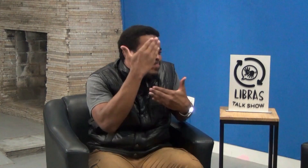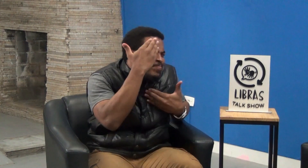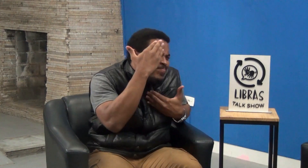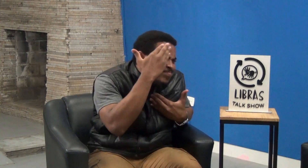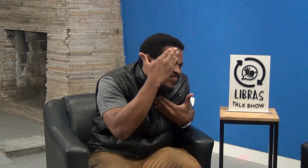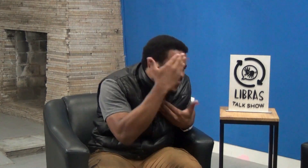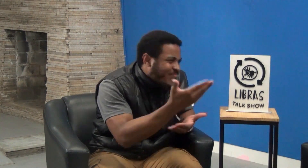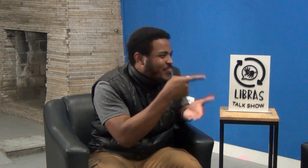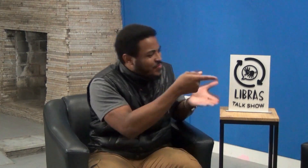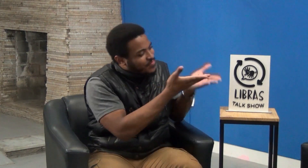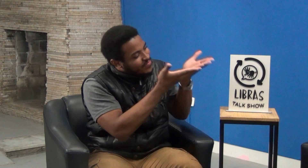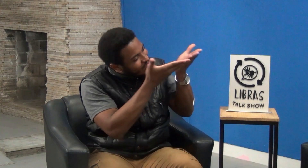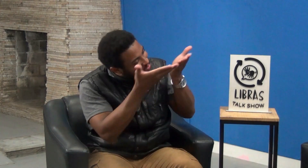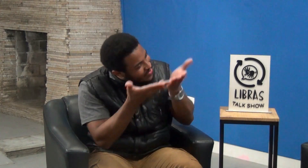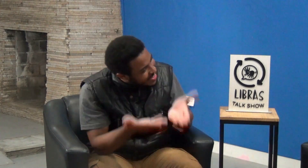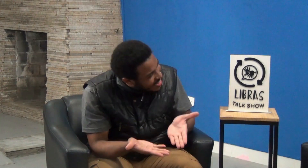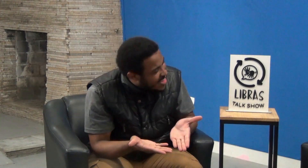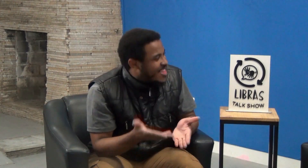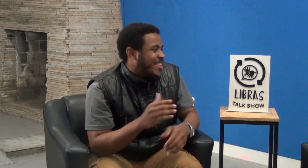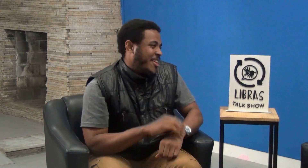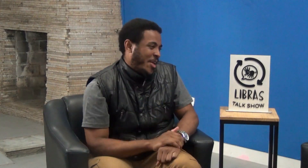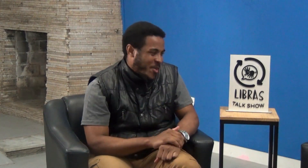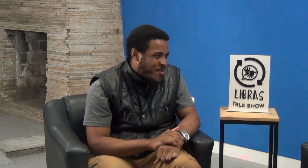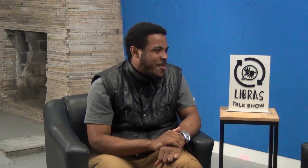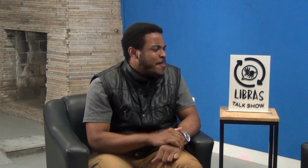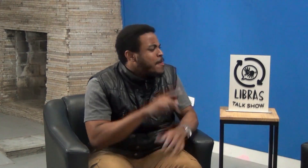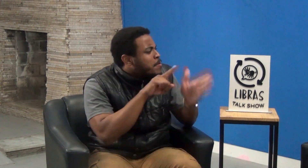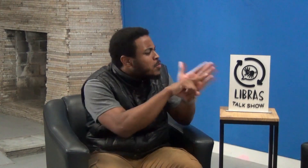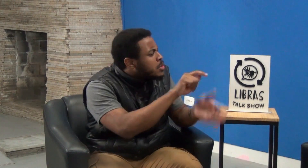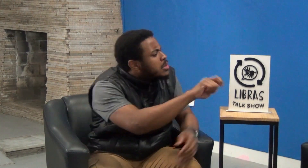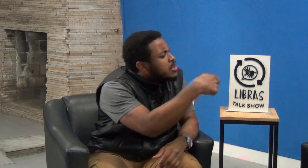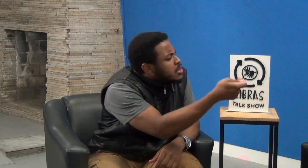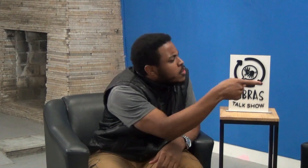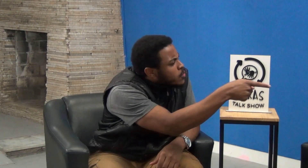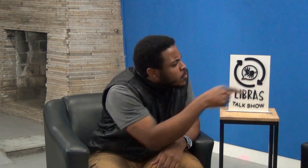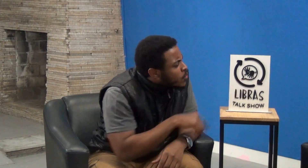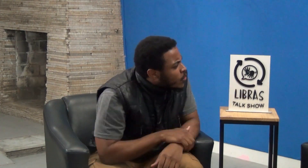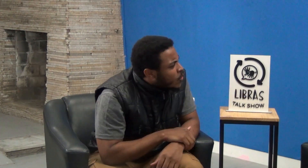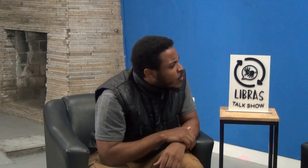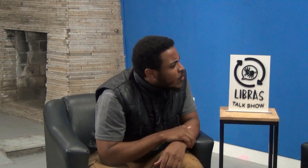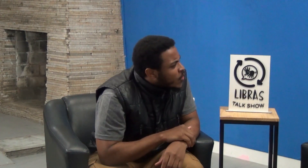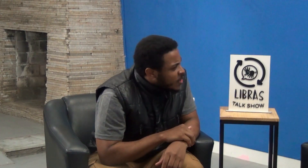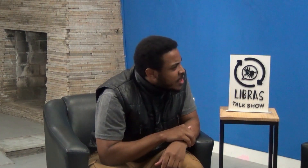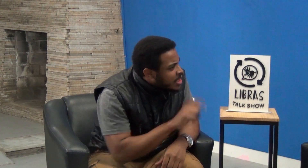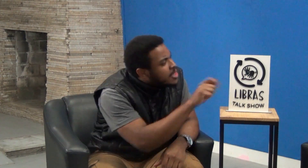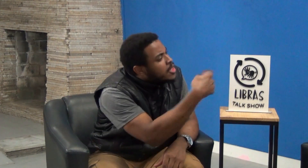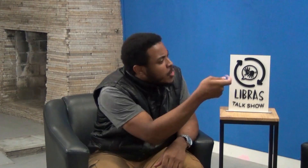isso. Obrigado, viu, Ana, por você ter vindo aqui participar com a gente do Libras Talk Show. E como que é o seu sinal, Ana?